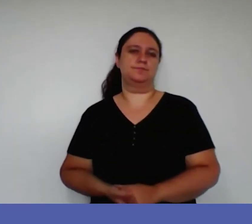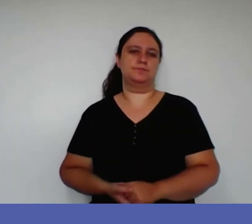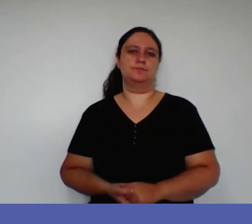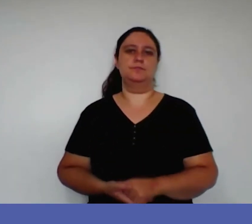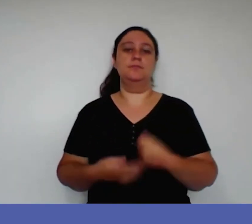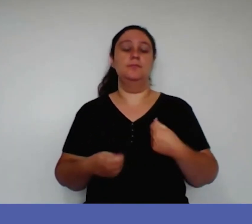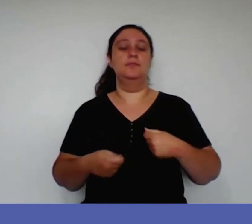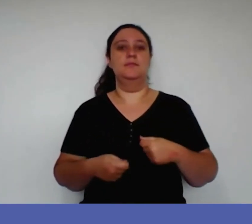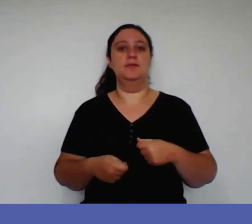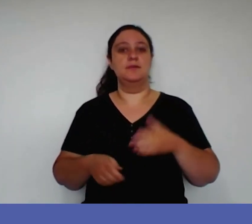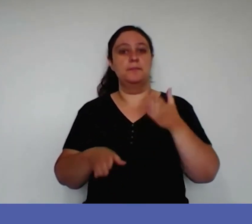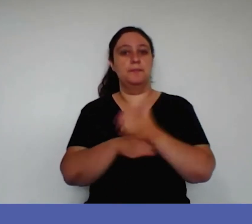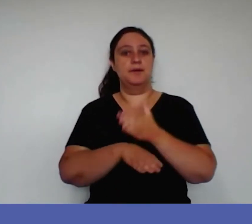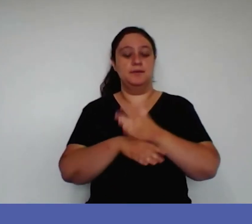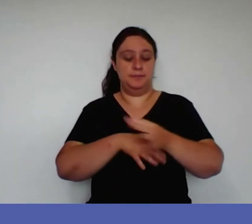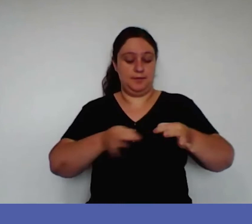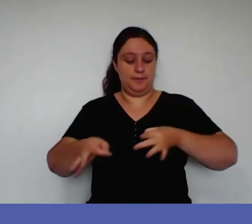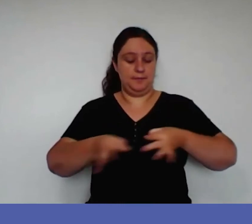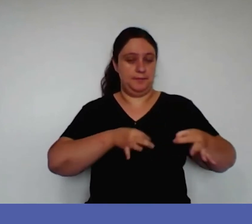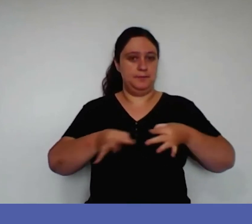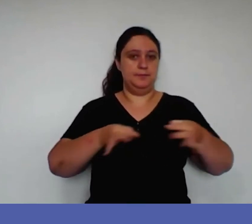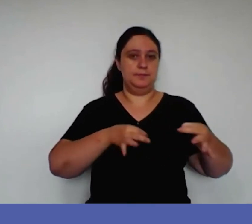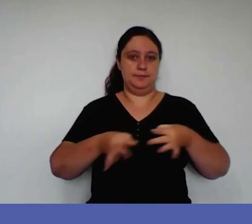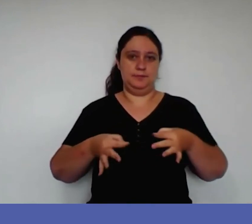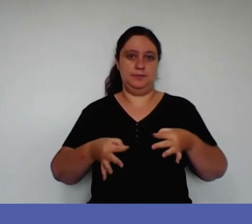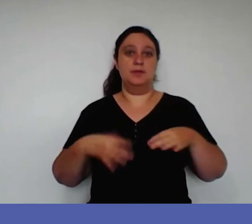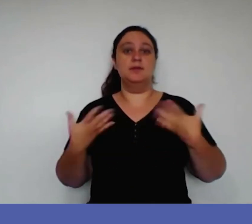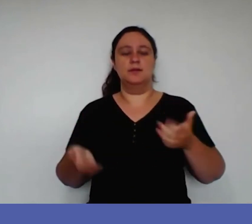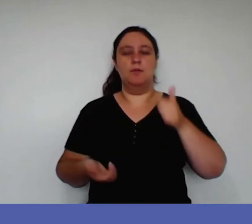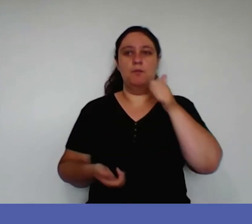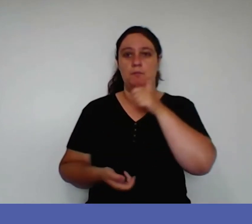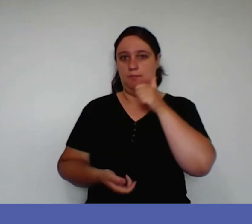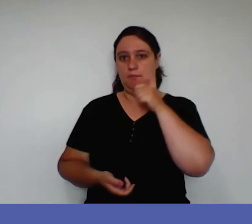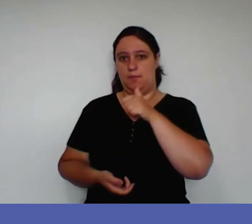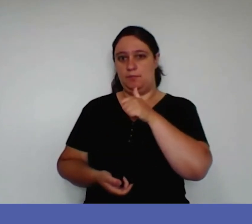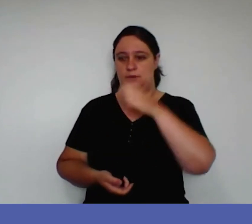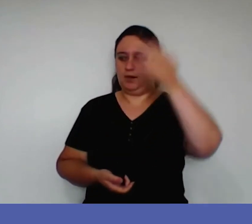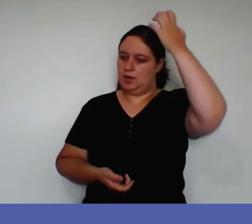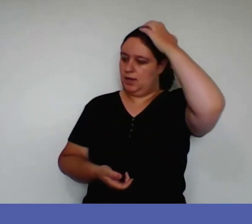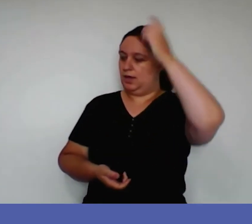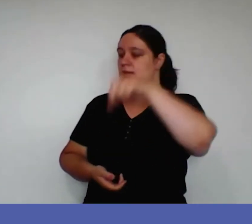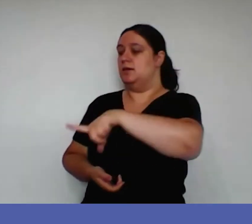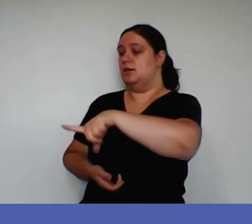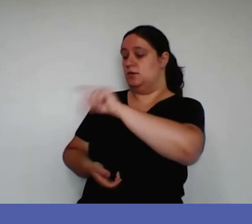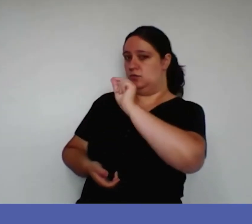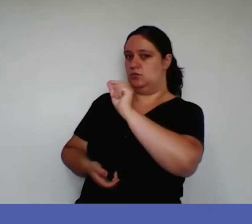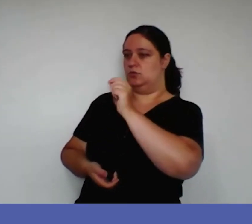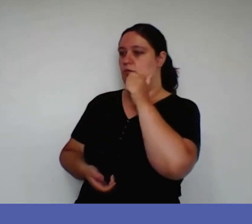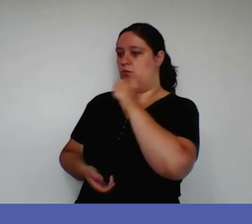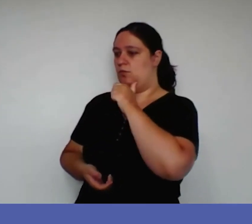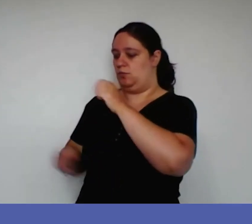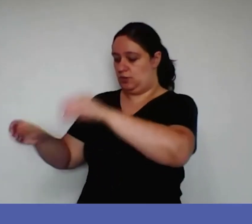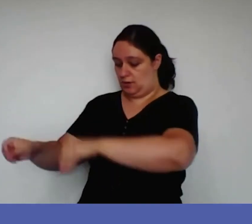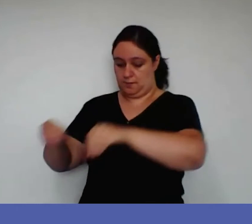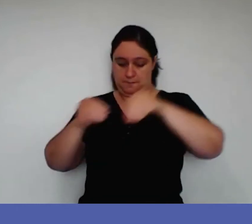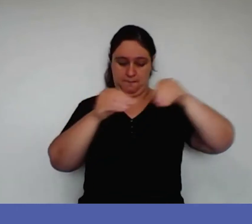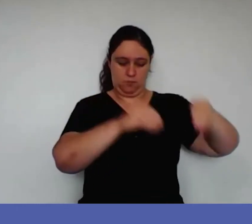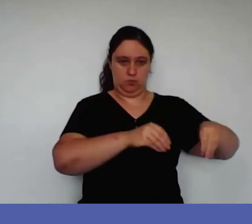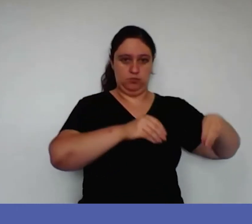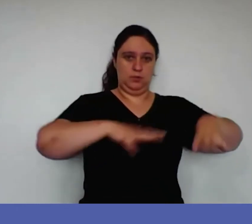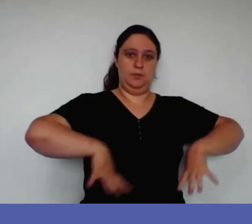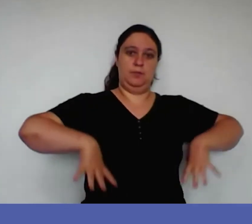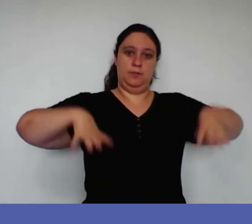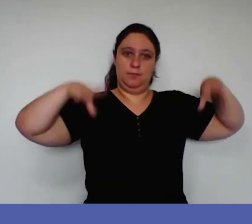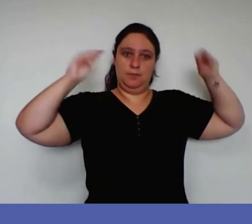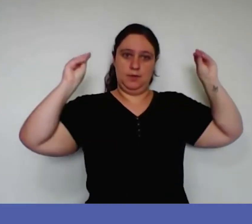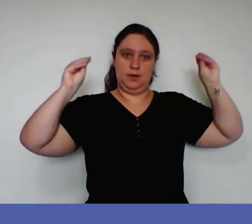de preparação. Então, uma mulher escolhida pelo rei está na rua, é trazido para o palácio, não se casa